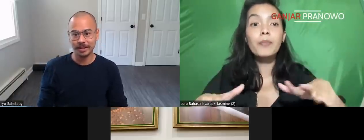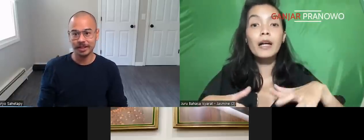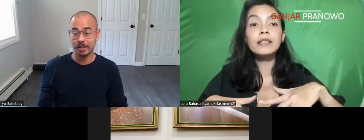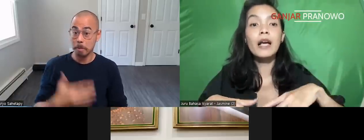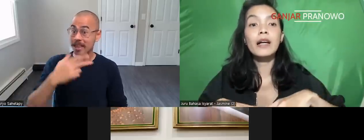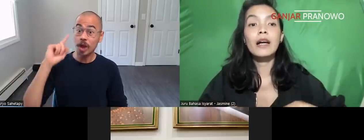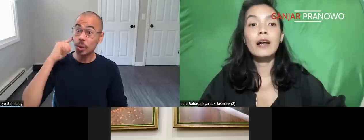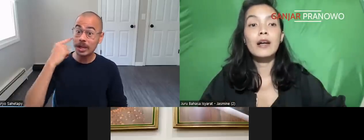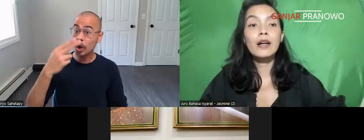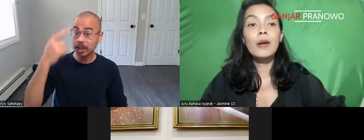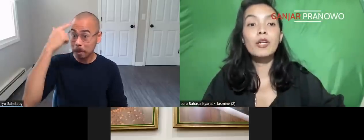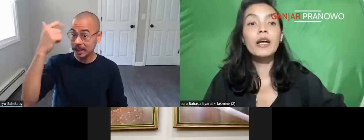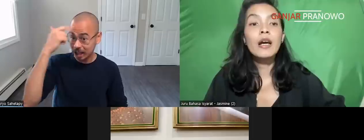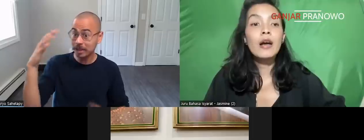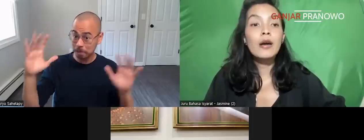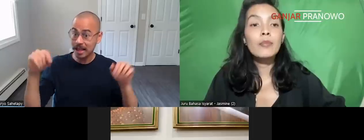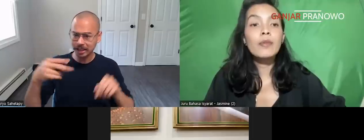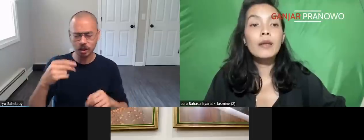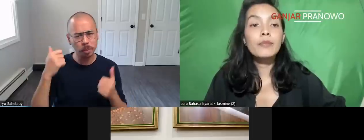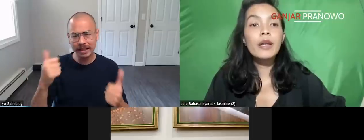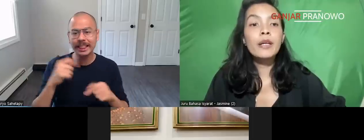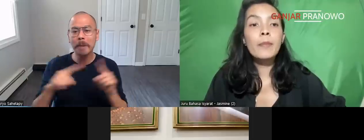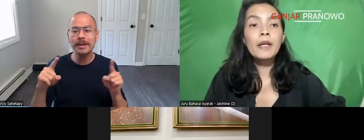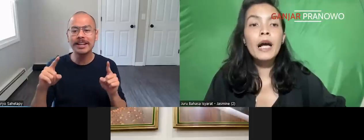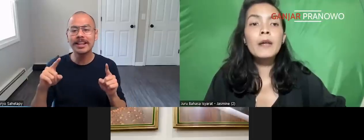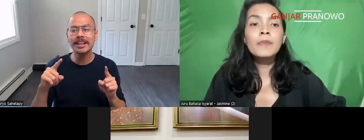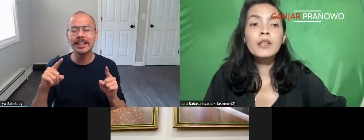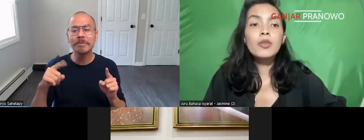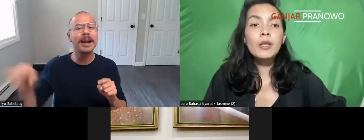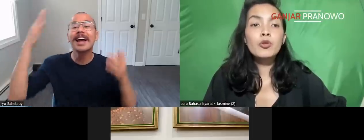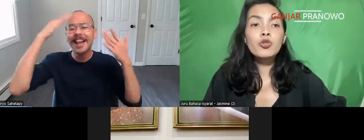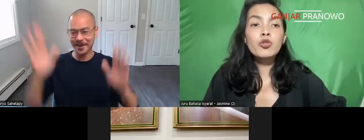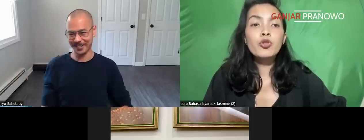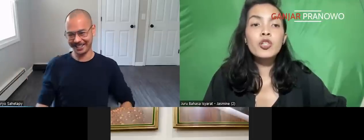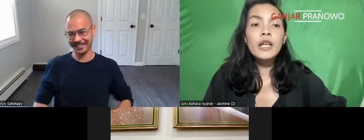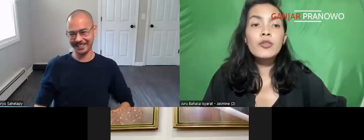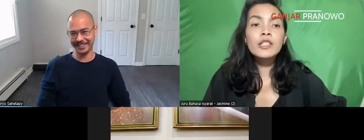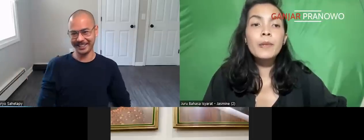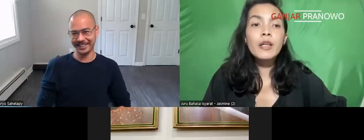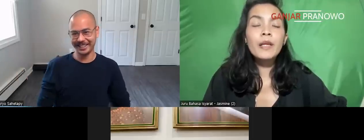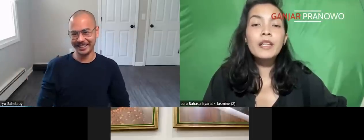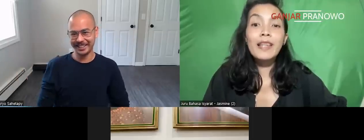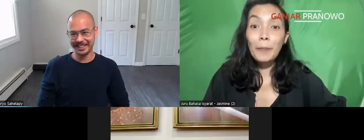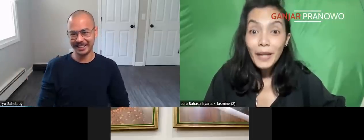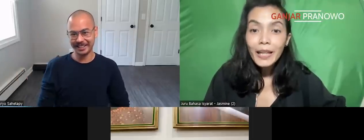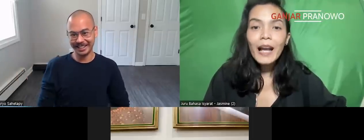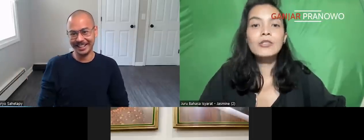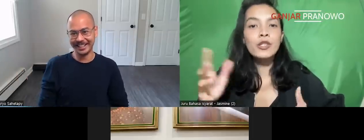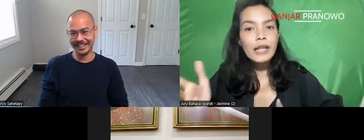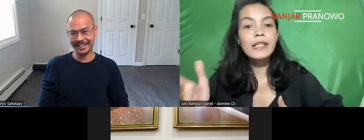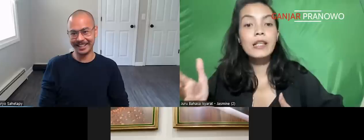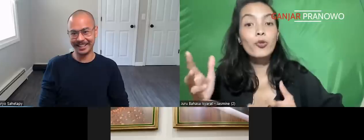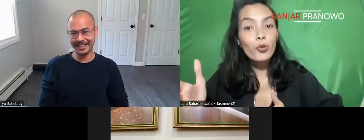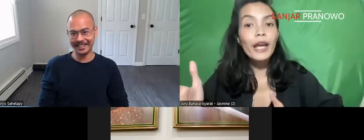banyak banget yang eh kemampuannya eh beda-beda padahal teman-teman tuli di Indonesia pintar-pintar tapi